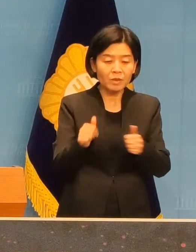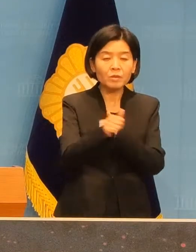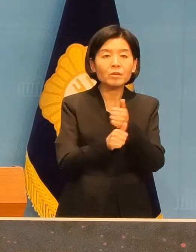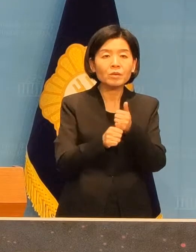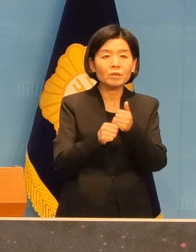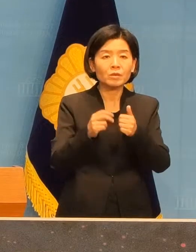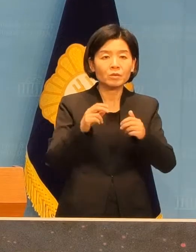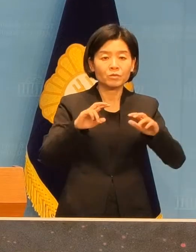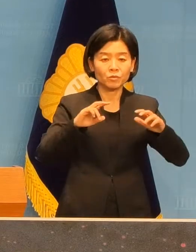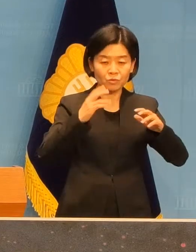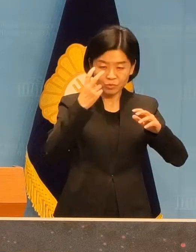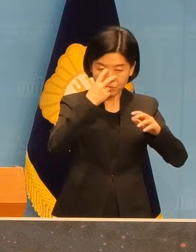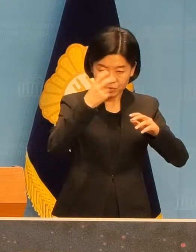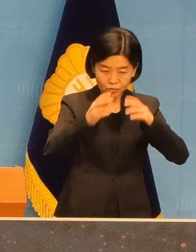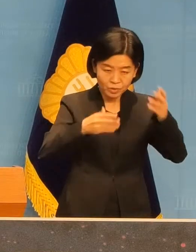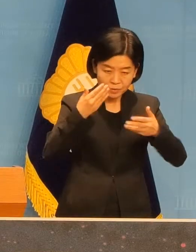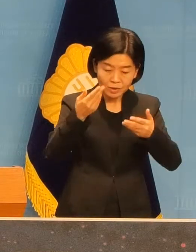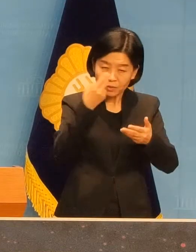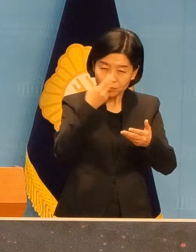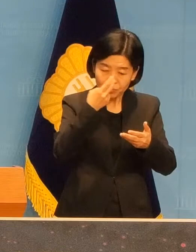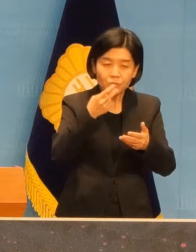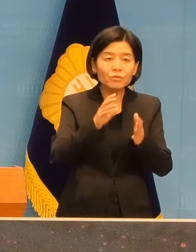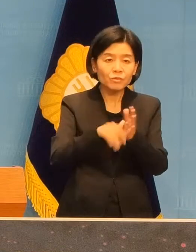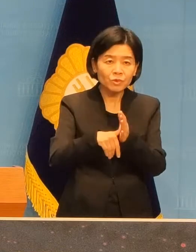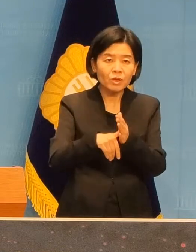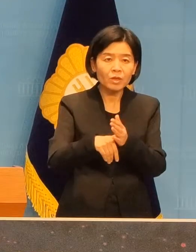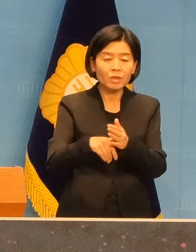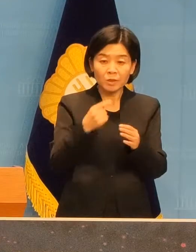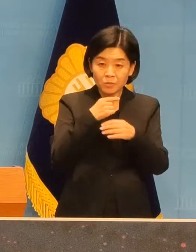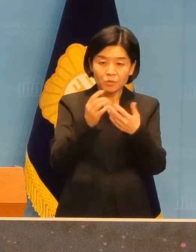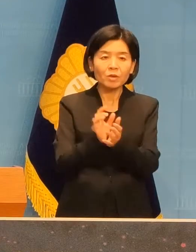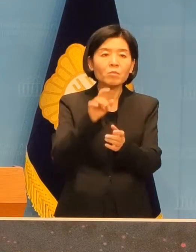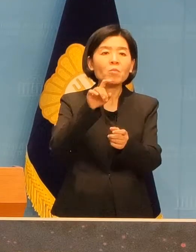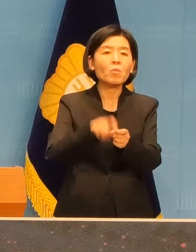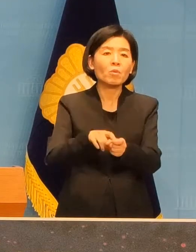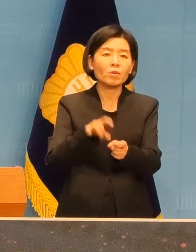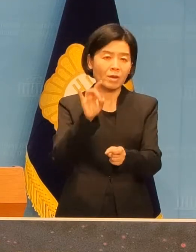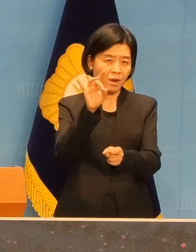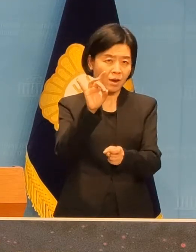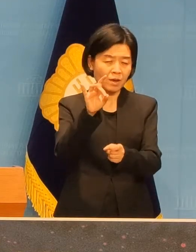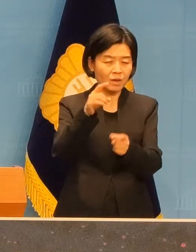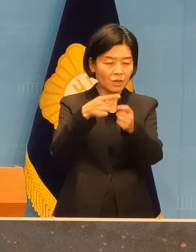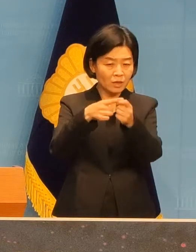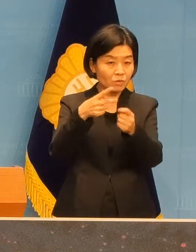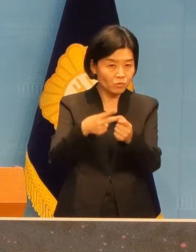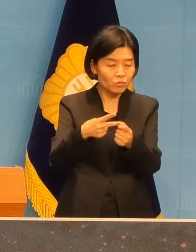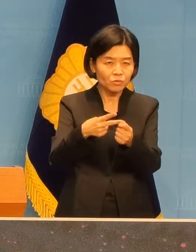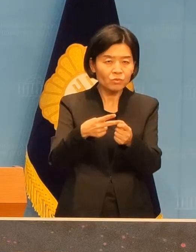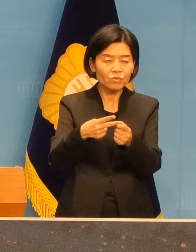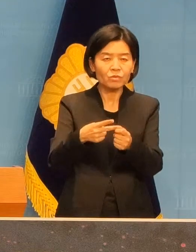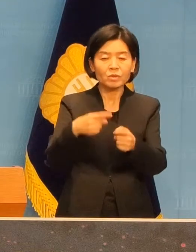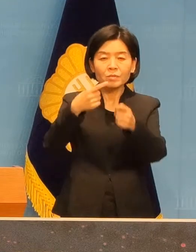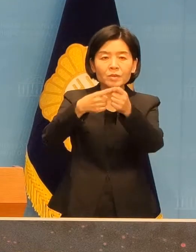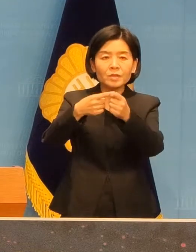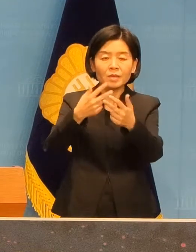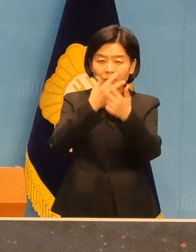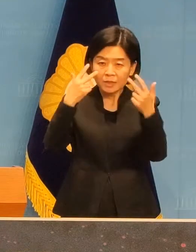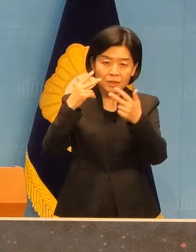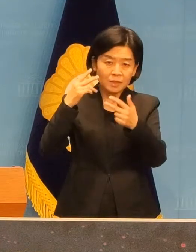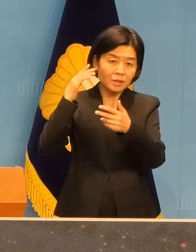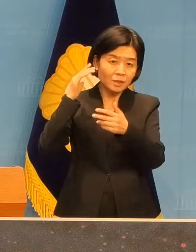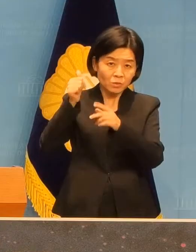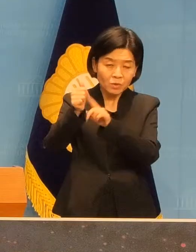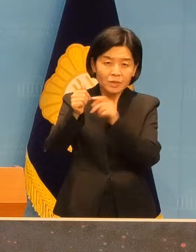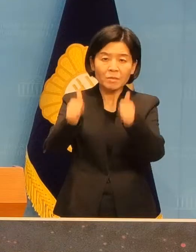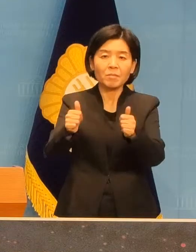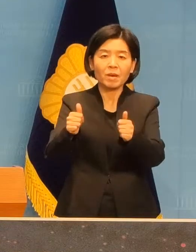국정감사에서 추미애 위원장을 비롯한 민주당의 목적은 딱 2가지였습니다. 하나는 이재명 재판 뒤집기, 또